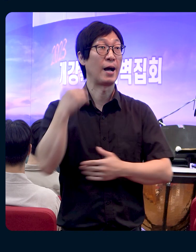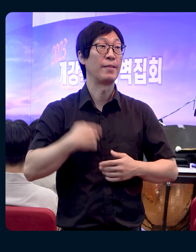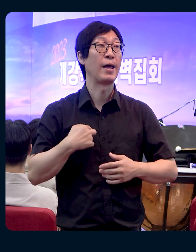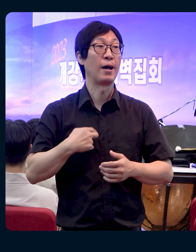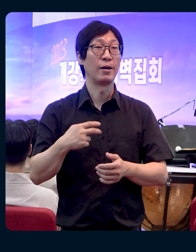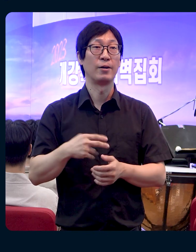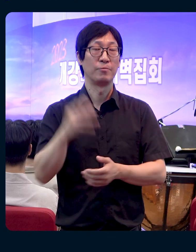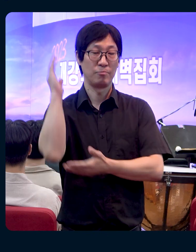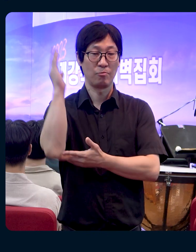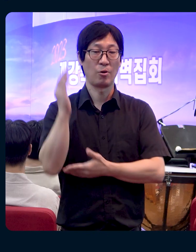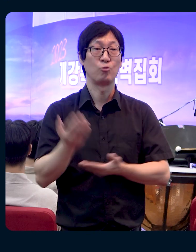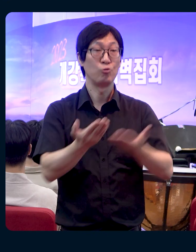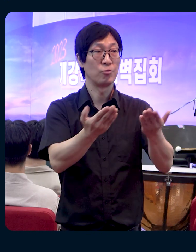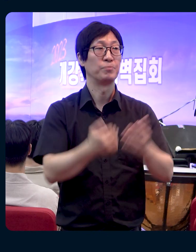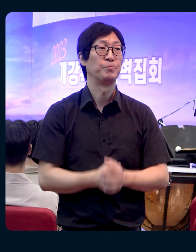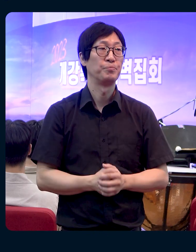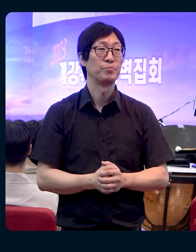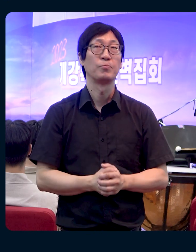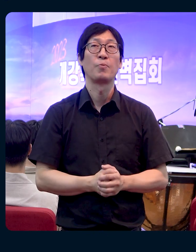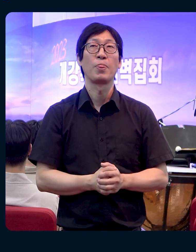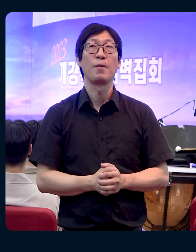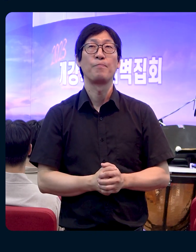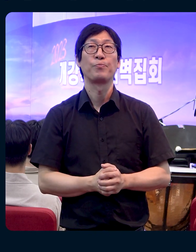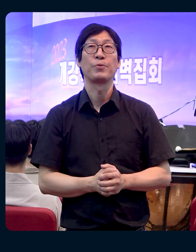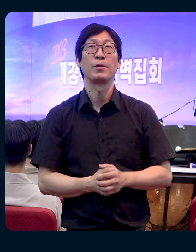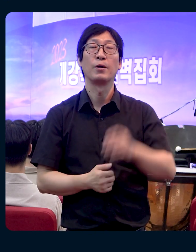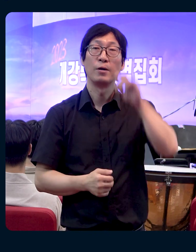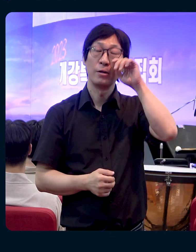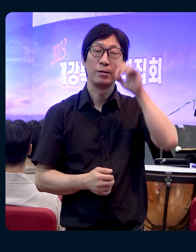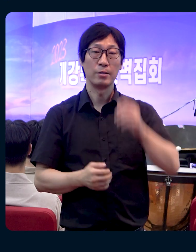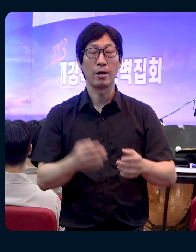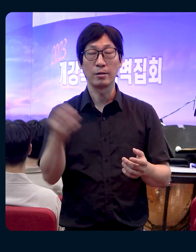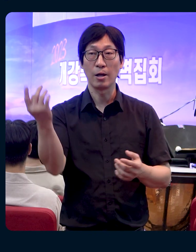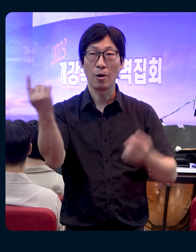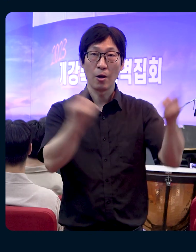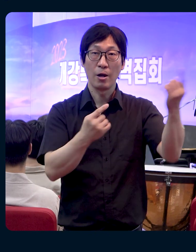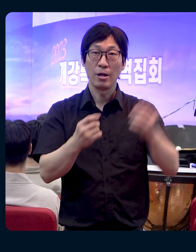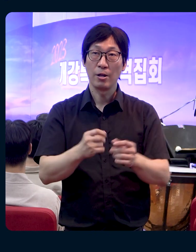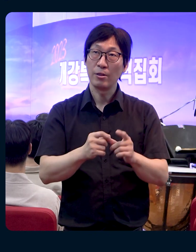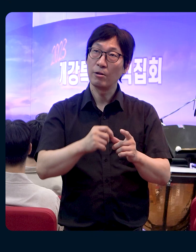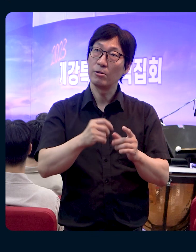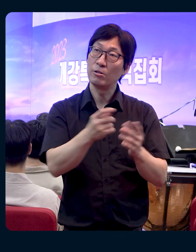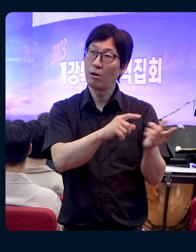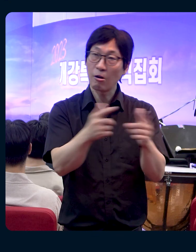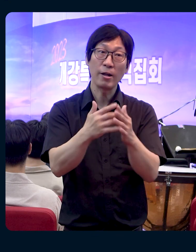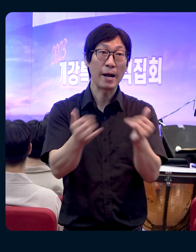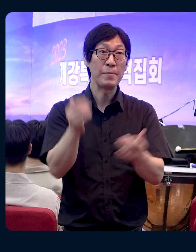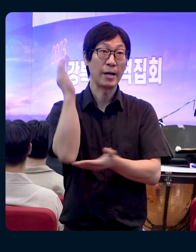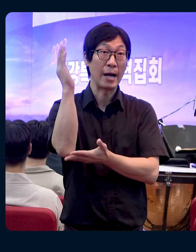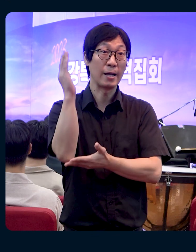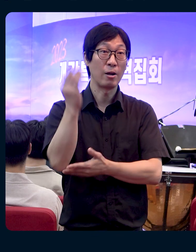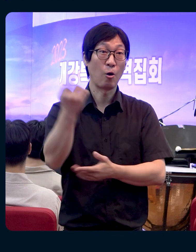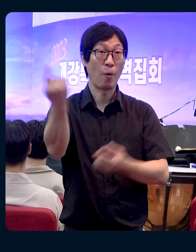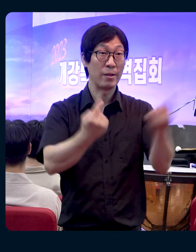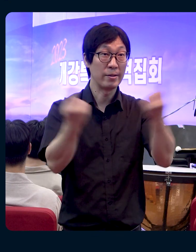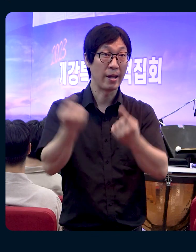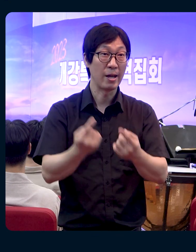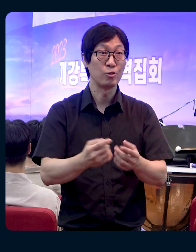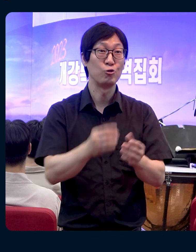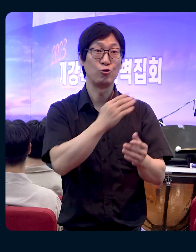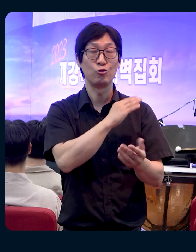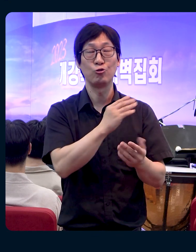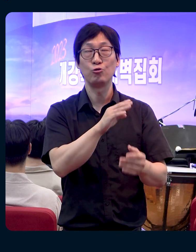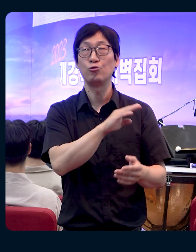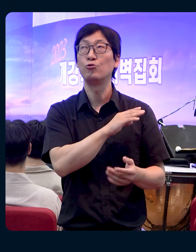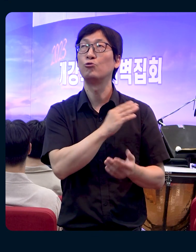그 온 강사 중에 하나가 이명박 대통령이 왔었어요. 그분이 이제